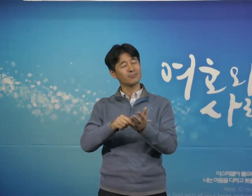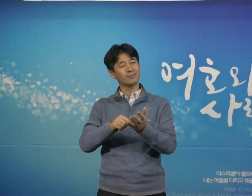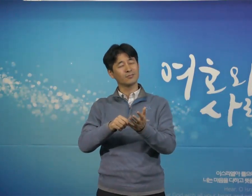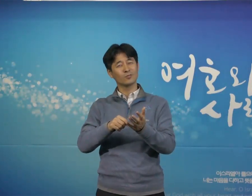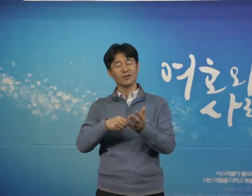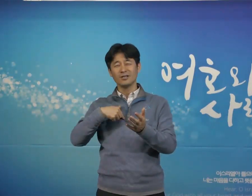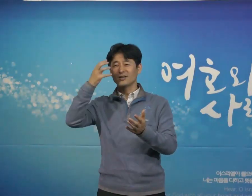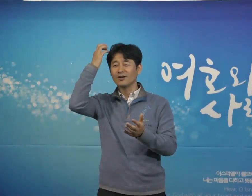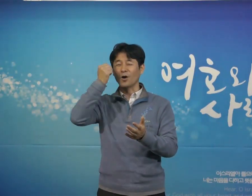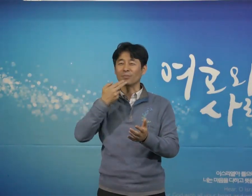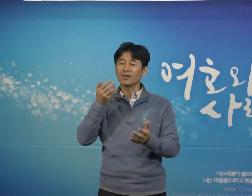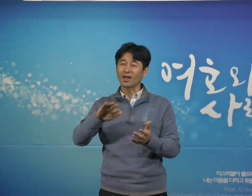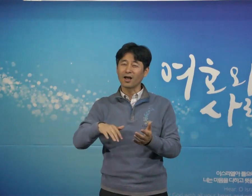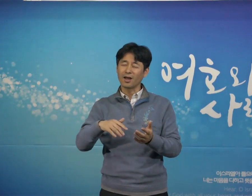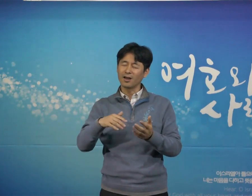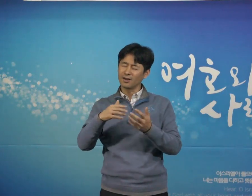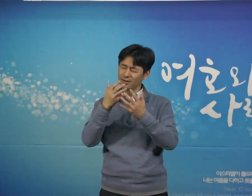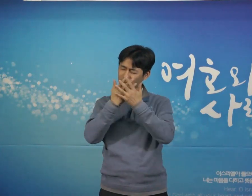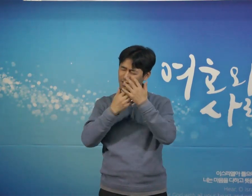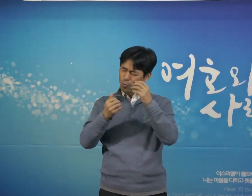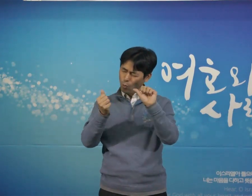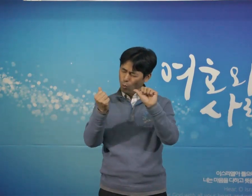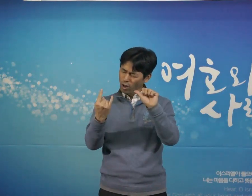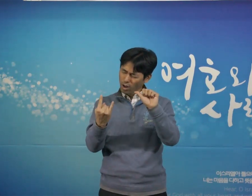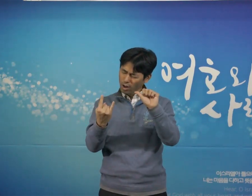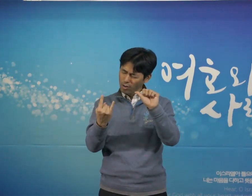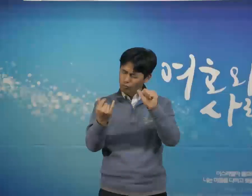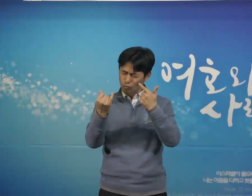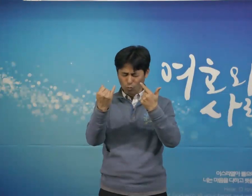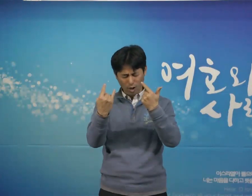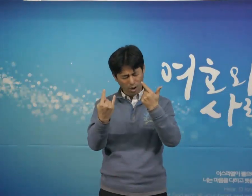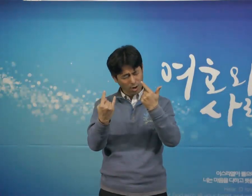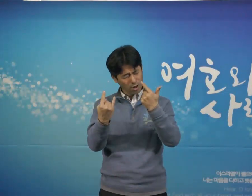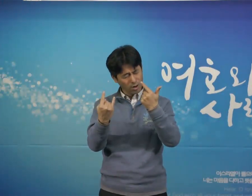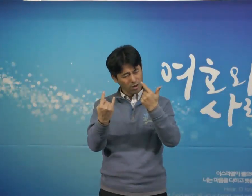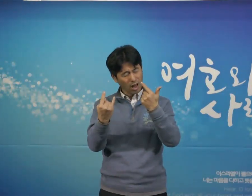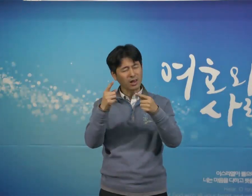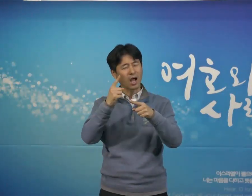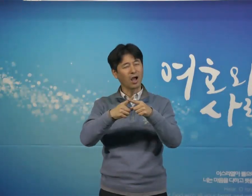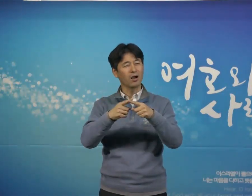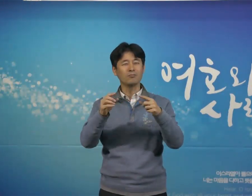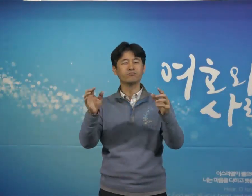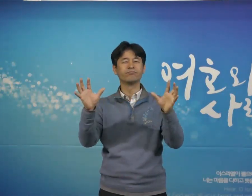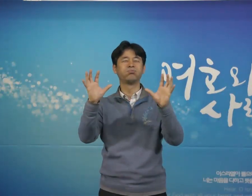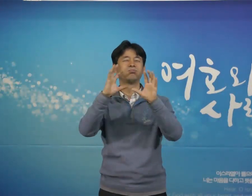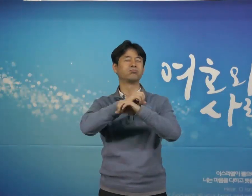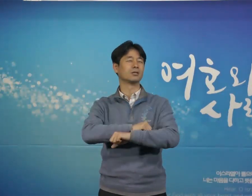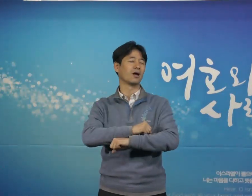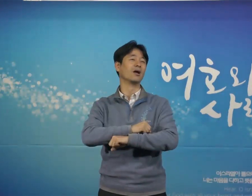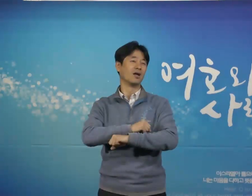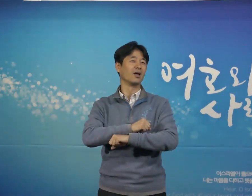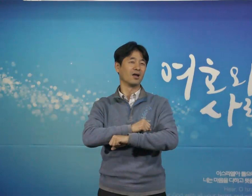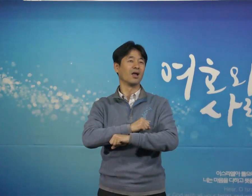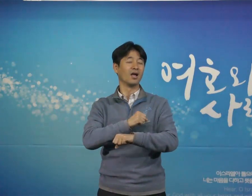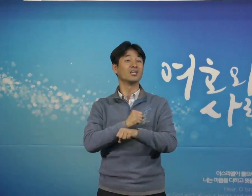교회에서 사랑의 음악회라고 매년 음악회를 했었는데 이제 한 5회, 6회